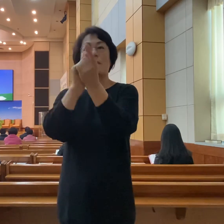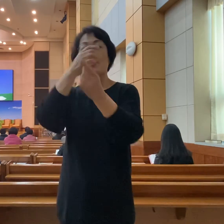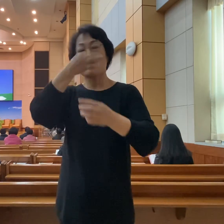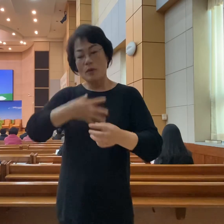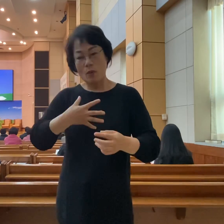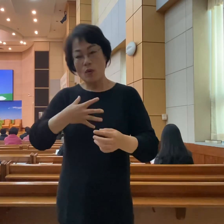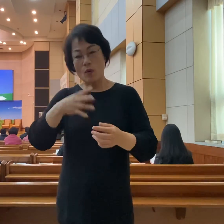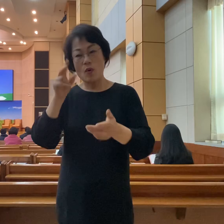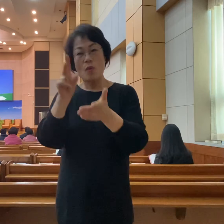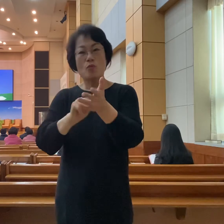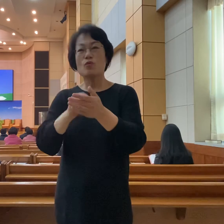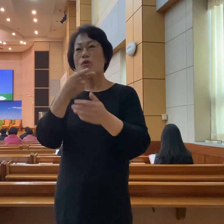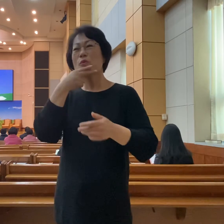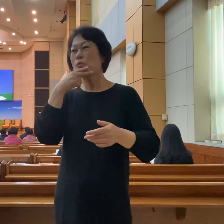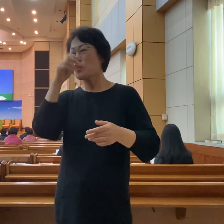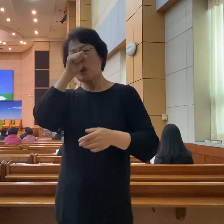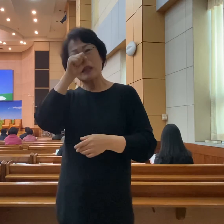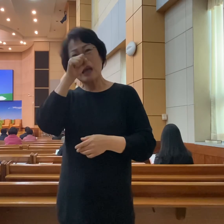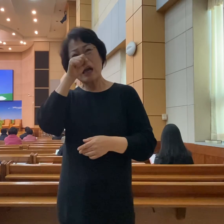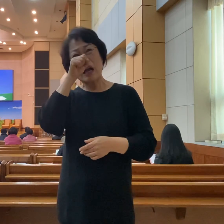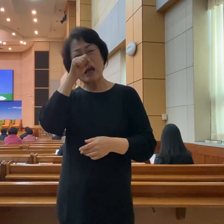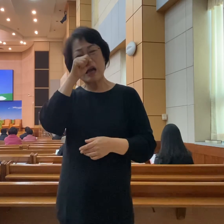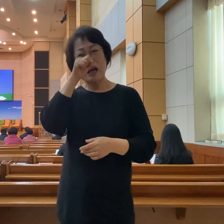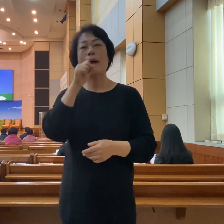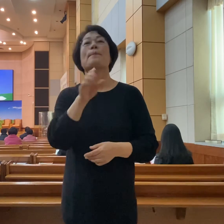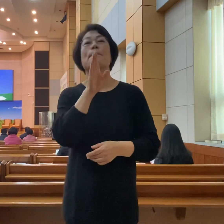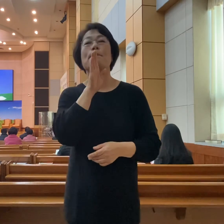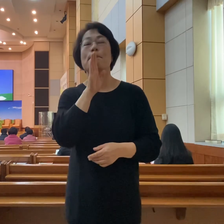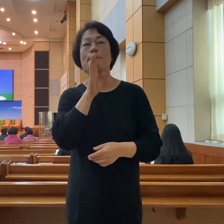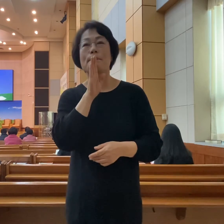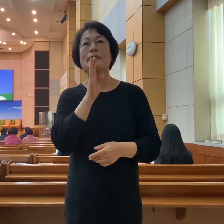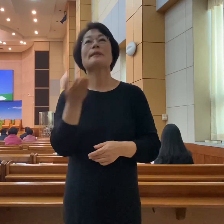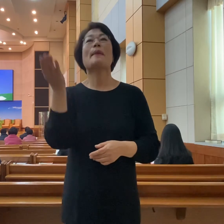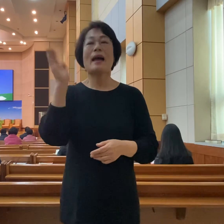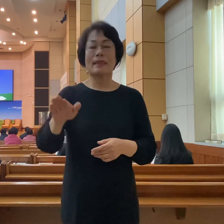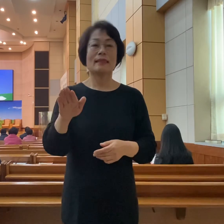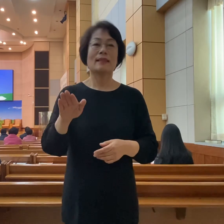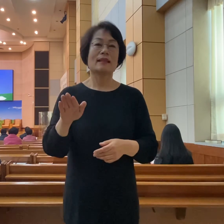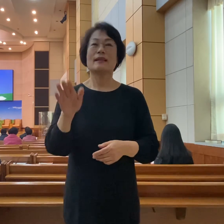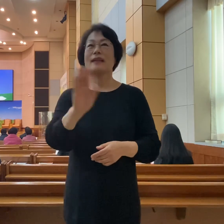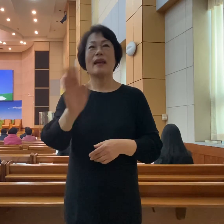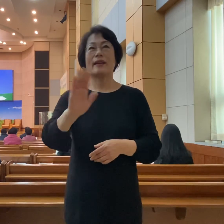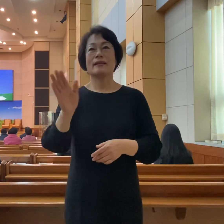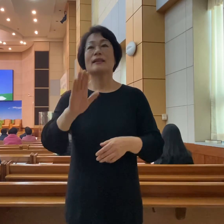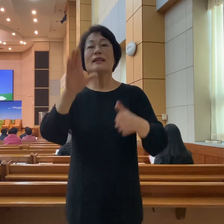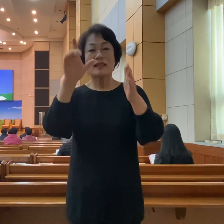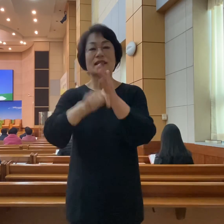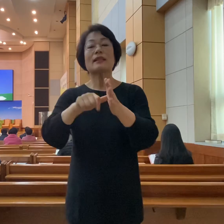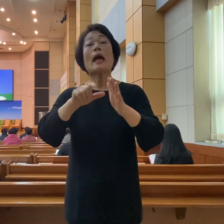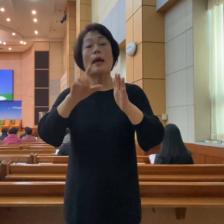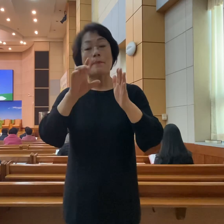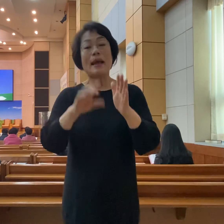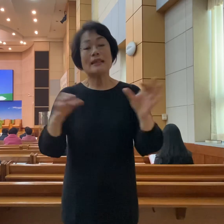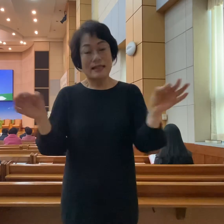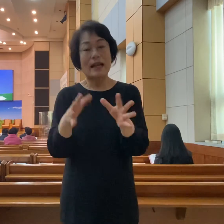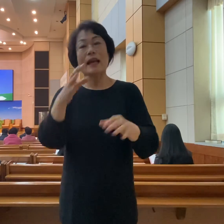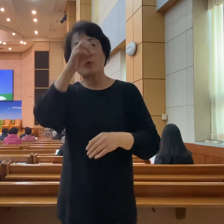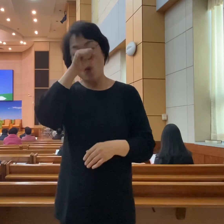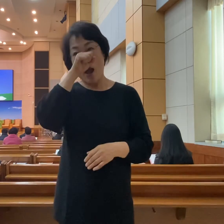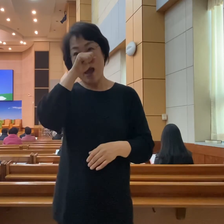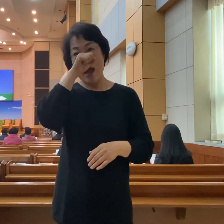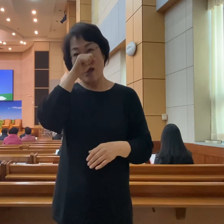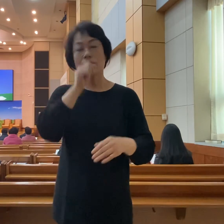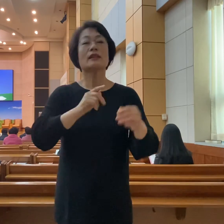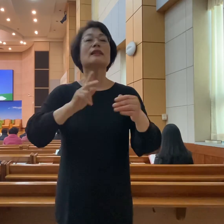문제 안 만나면 좋겠다 하고 그래 하지만 그게 그때만 좋지 그 다음부터는 점점